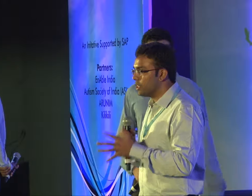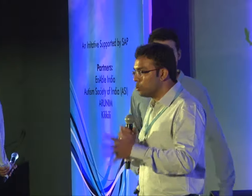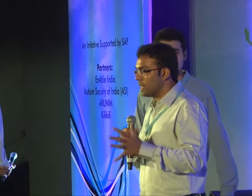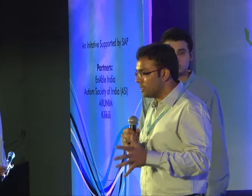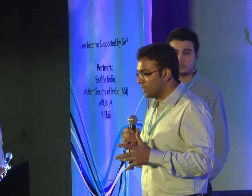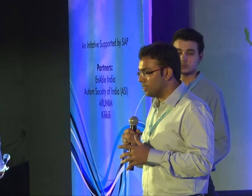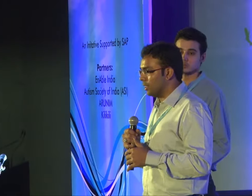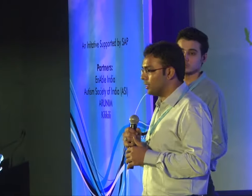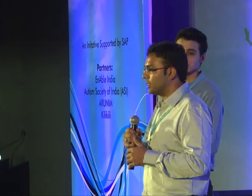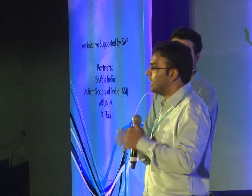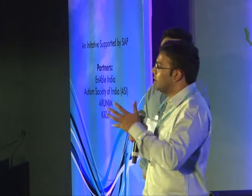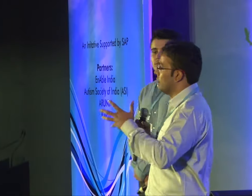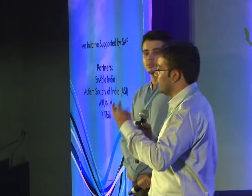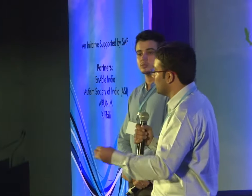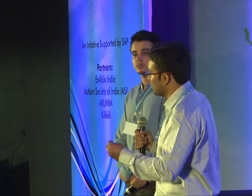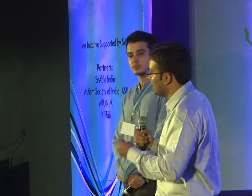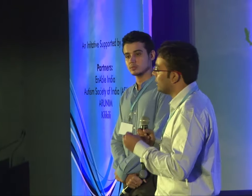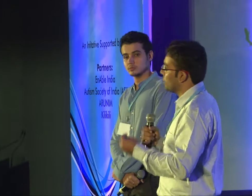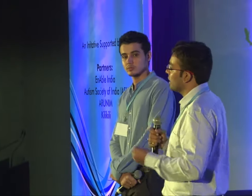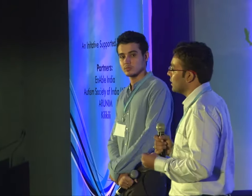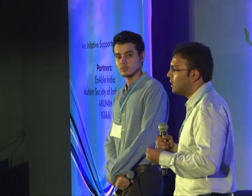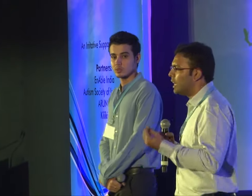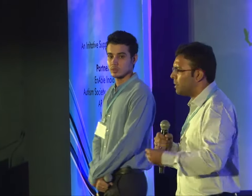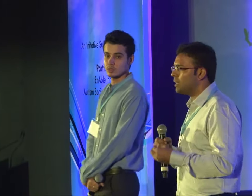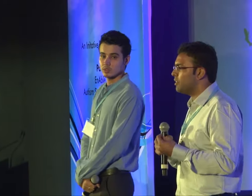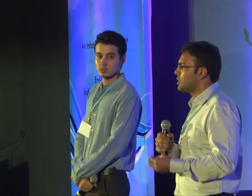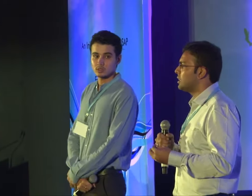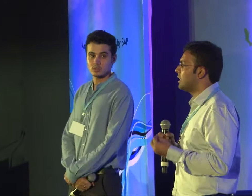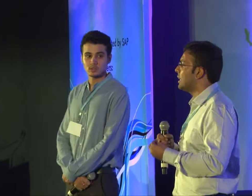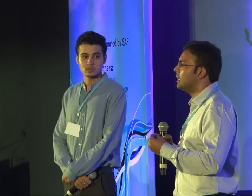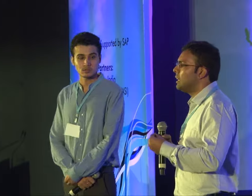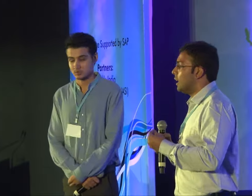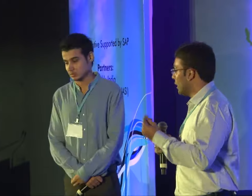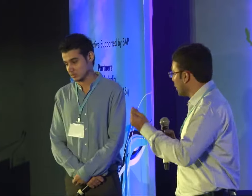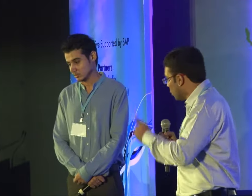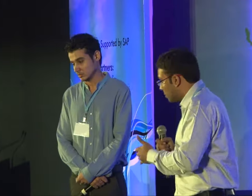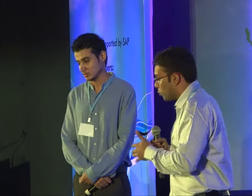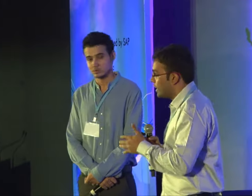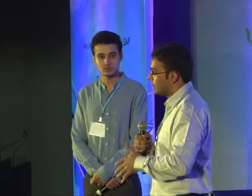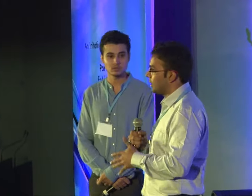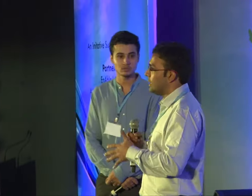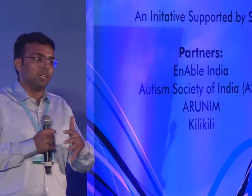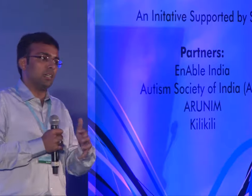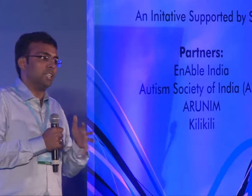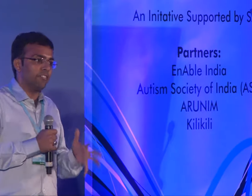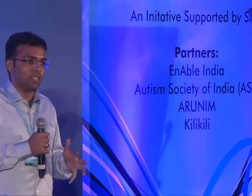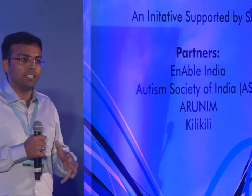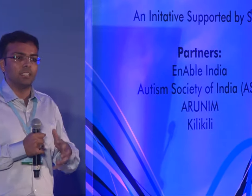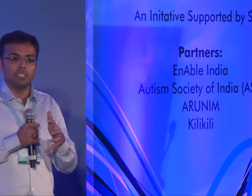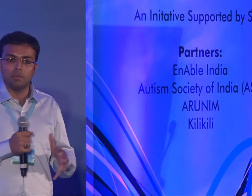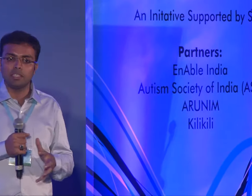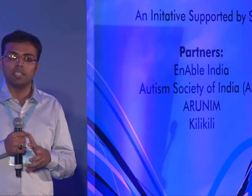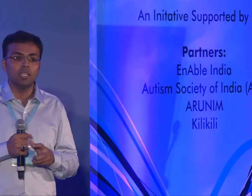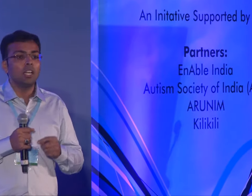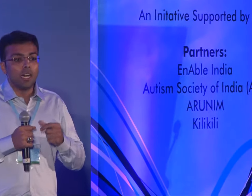कि 2002 का इंसिडेंट खाली वीरेंद्र सिंह के लिए क्वेश्चन नहीं था, हमारे लिए भी क्वेश्चन था कि क्या अगर रूल्स प्रोवाइड करते हैं कि डेफ